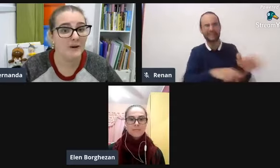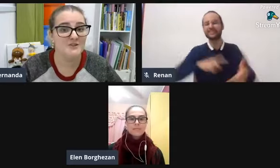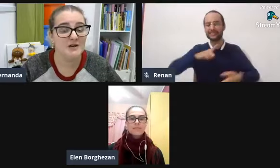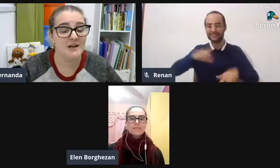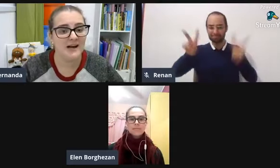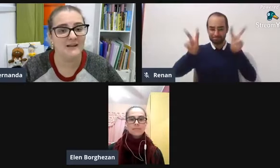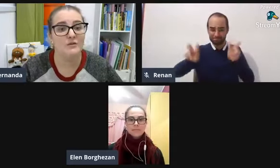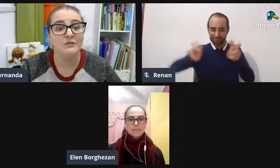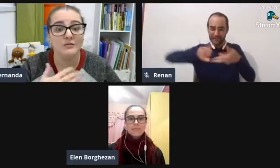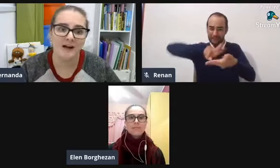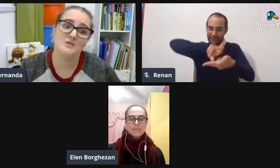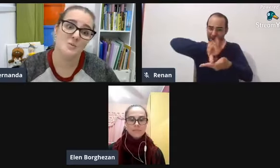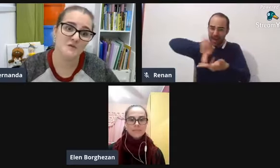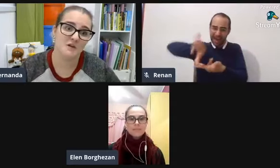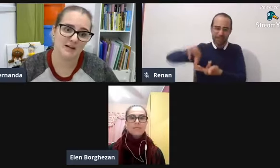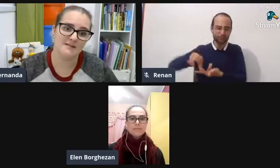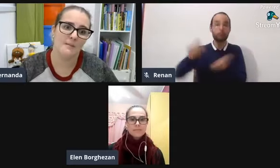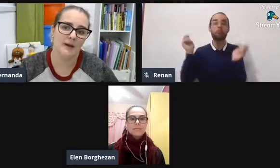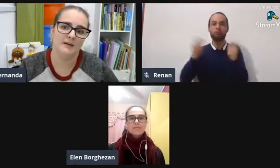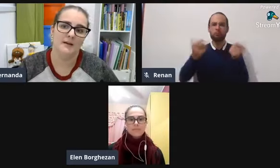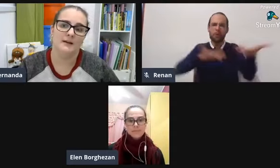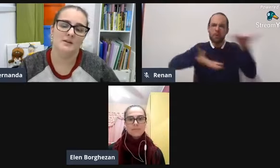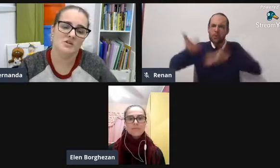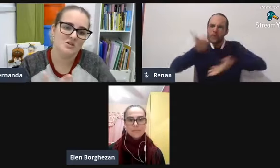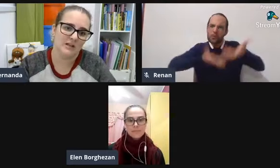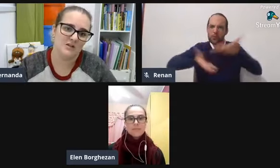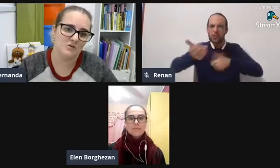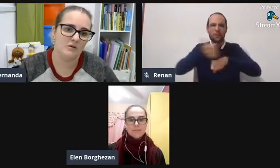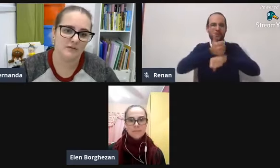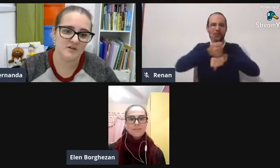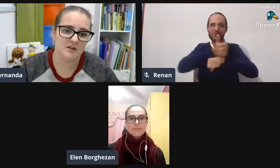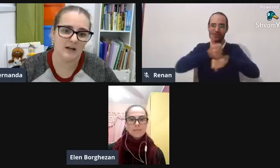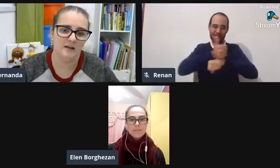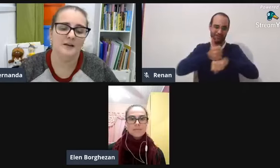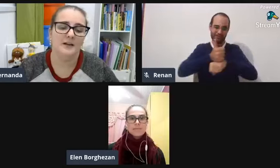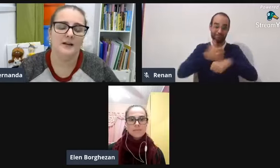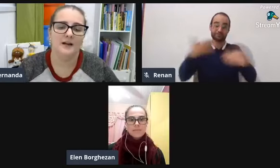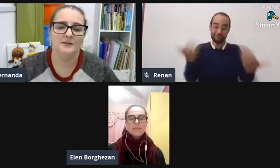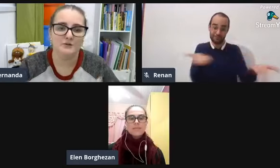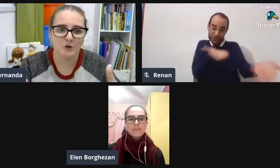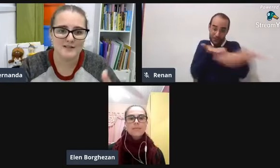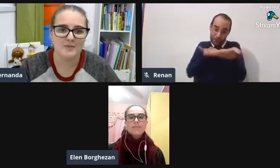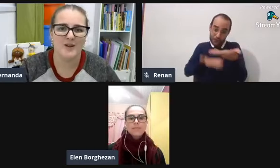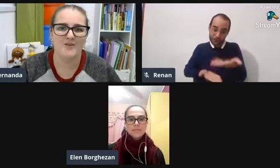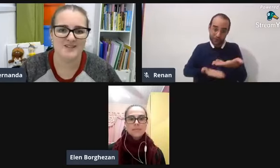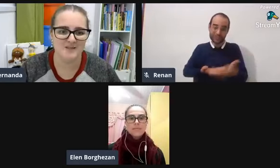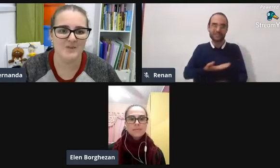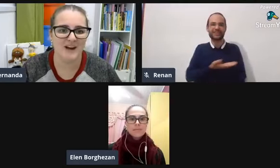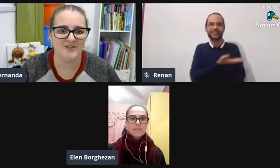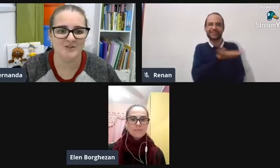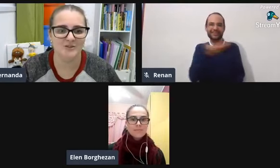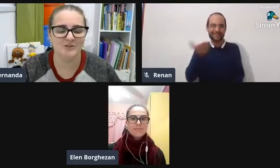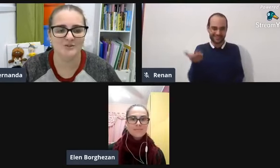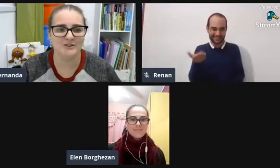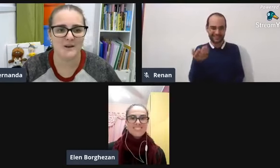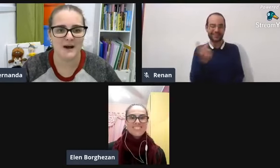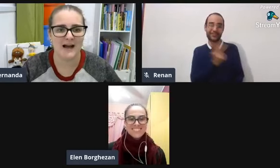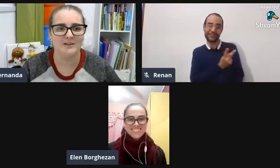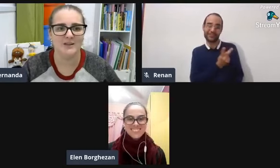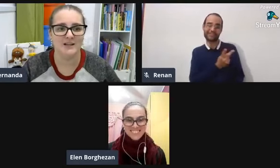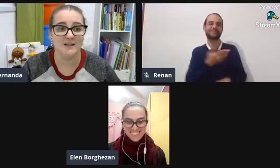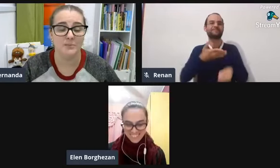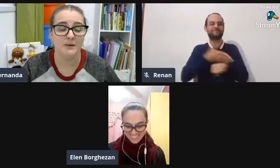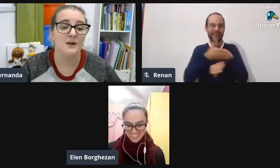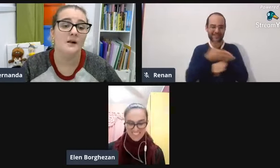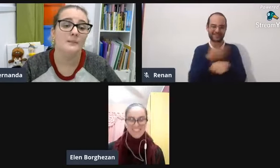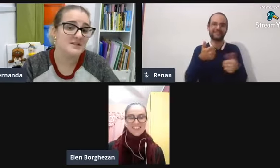conseguindo compartilhar com vários profissionais também. Então, a gente deixa o convite, né? Os dois também fazem parte do